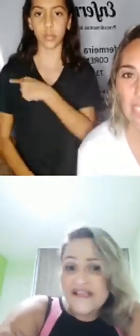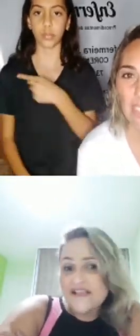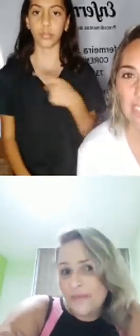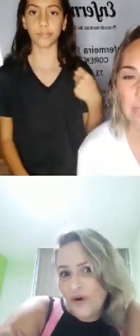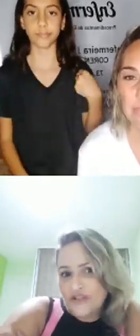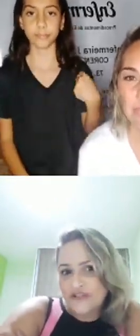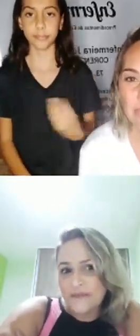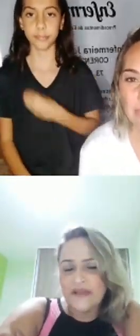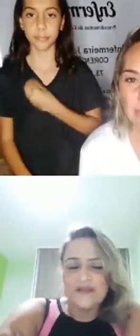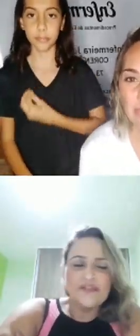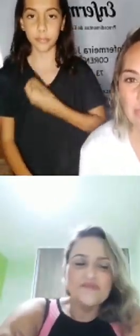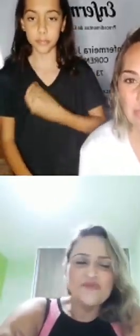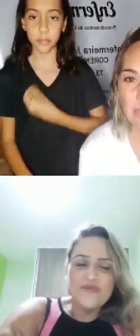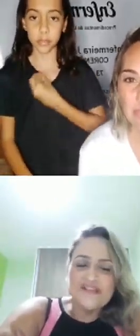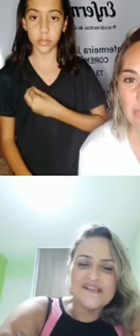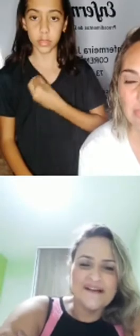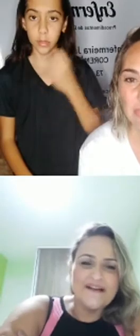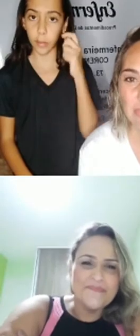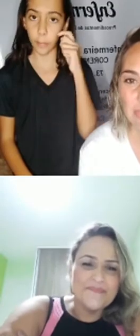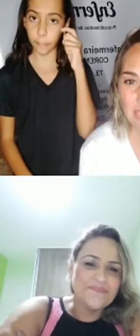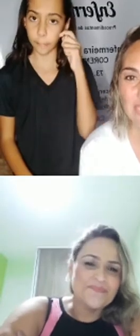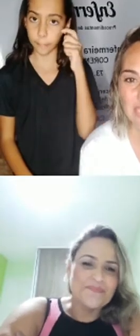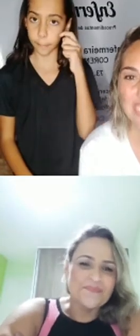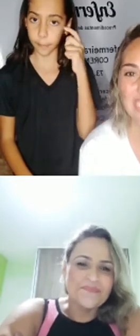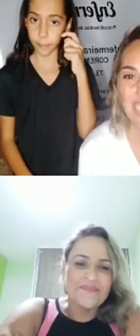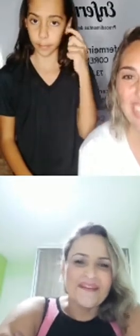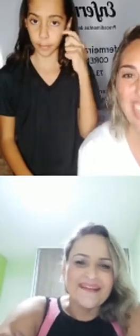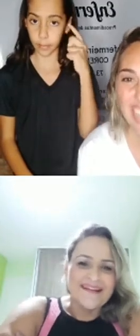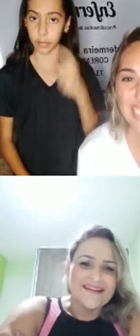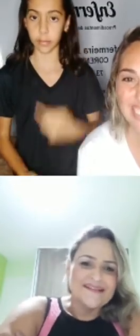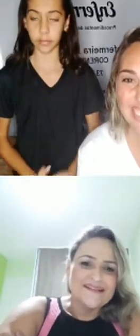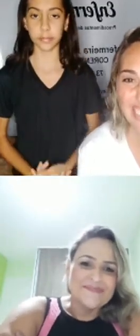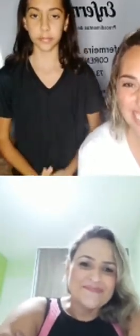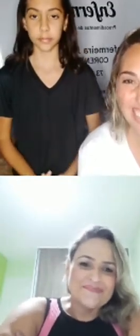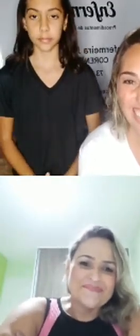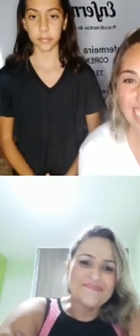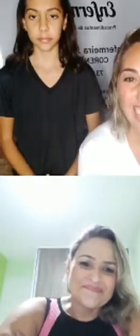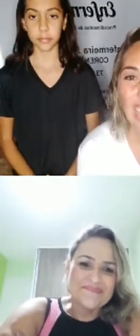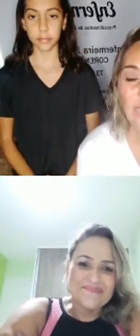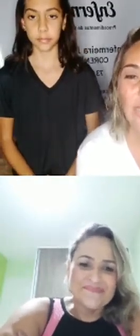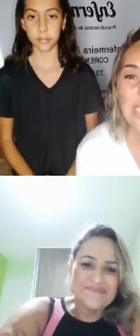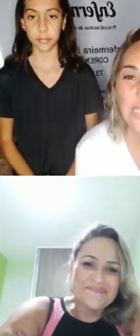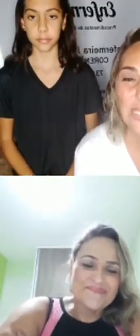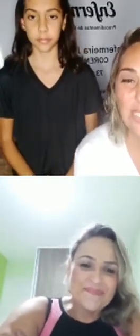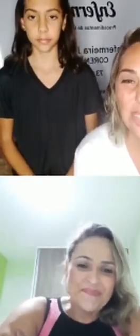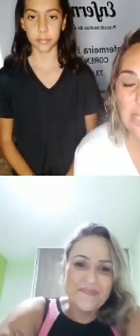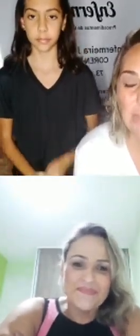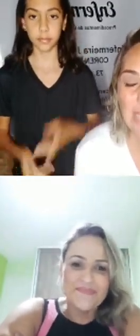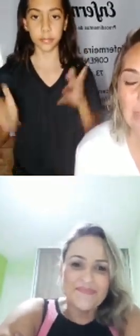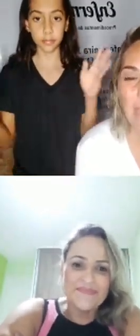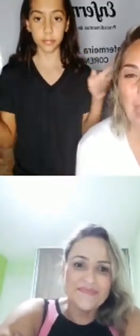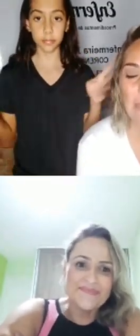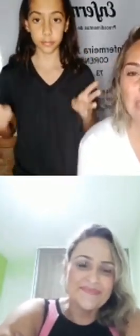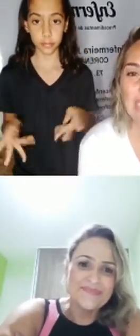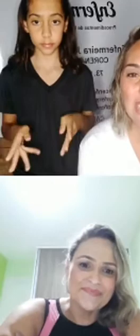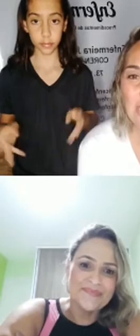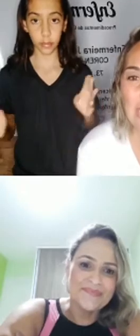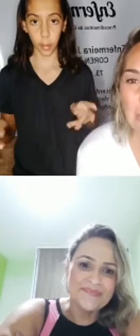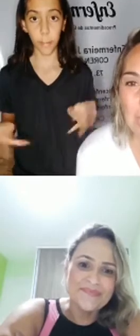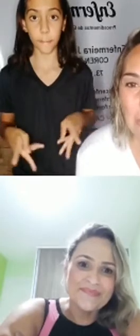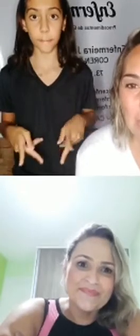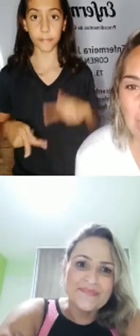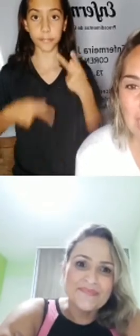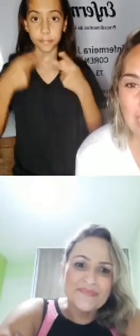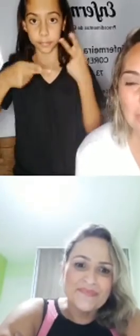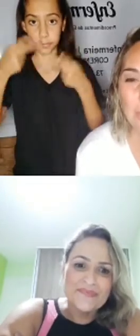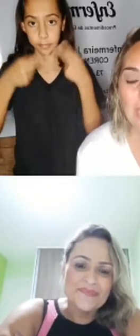algumas respostas, porque não temos muitas, né? Verdade. Hoje o nosso bate-papo vai ser